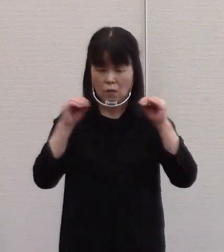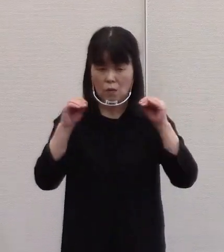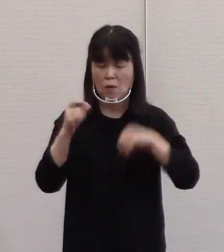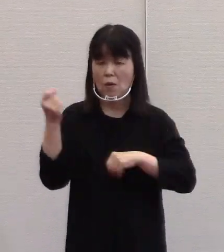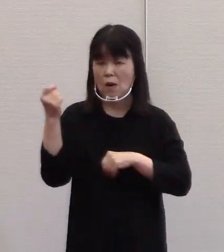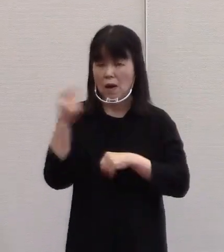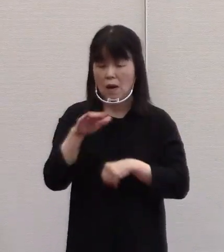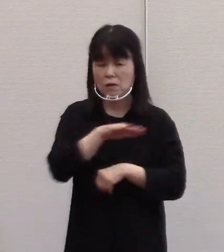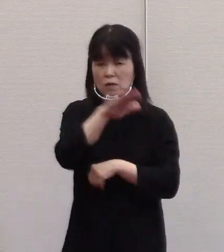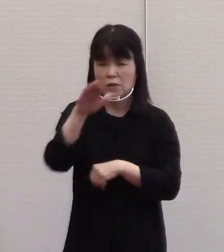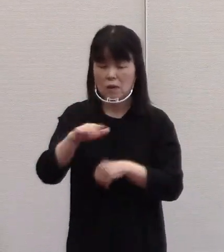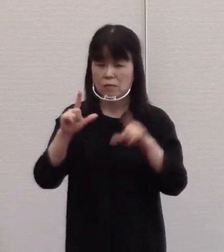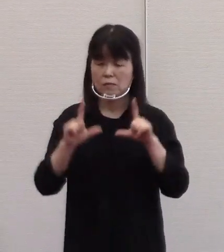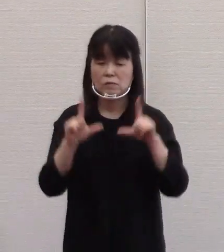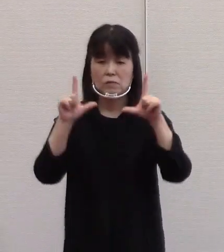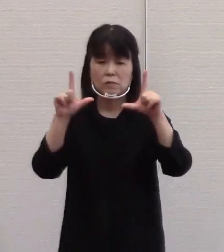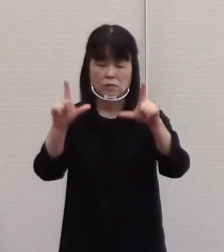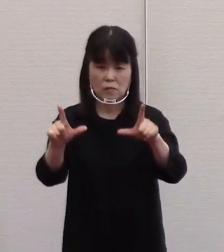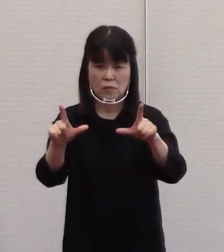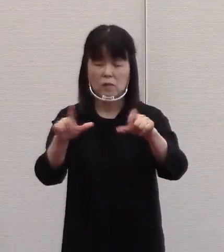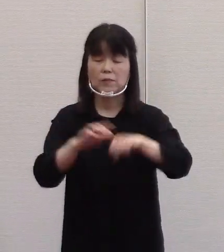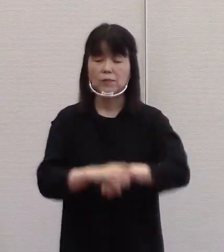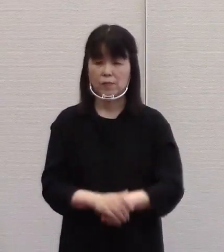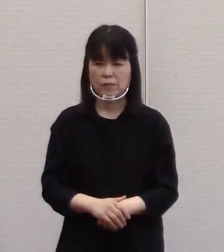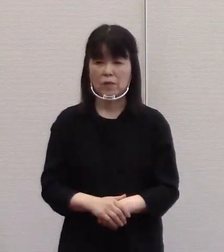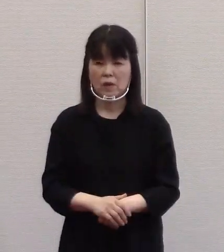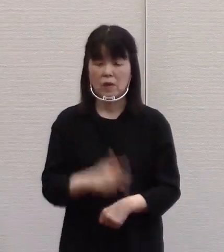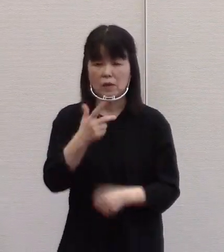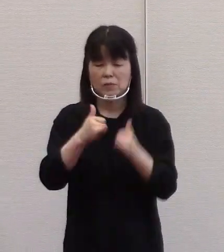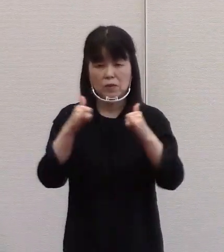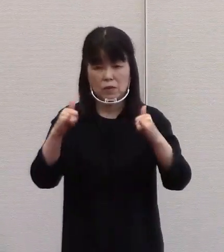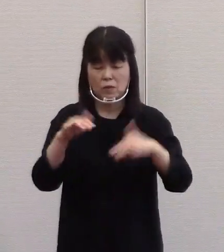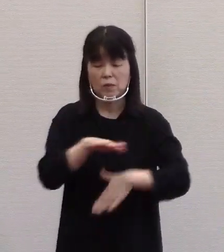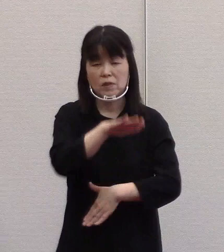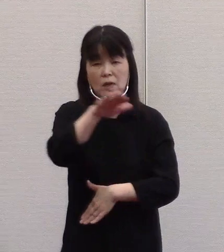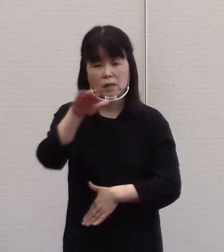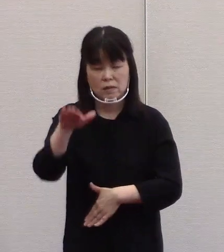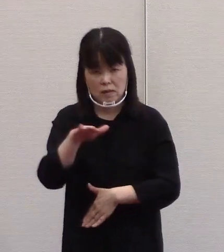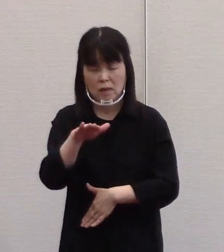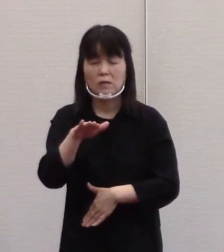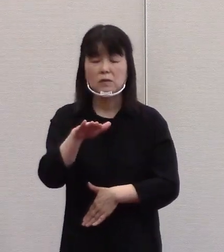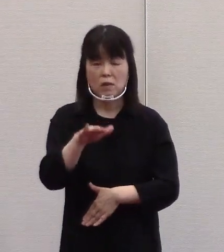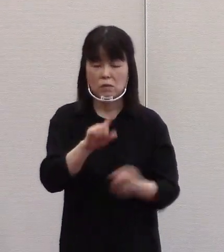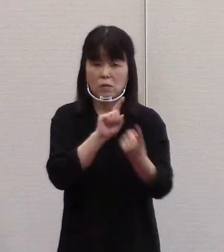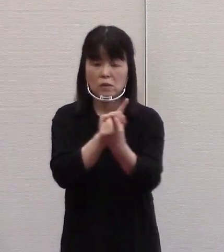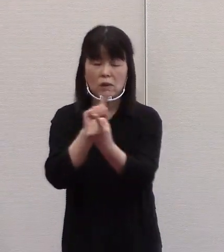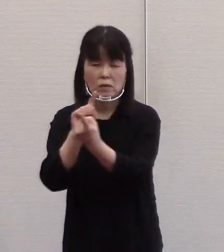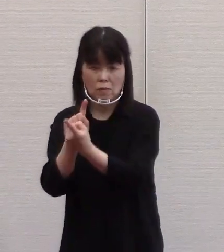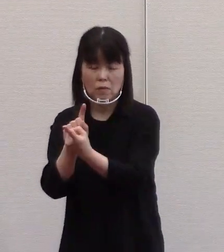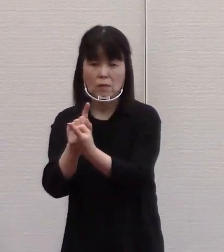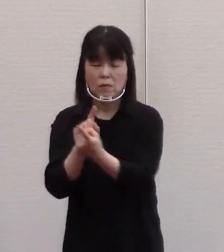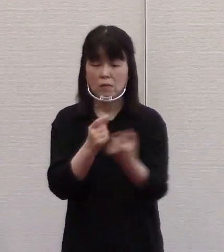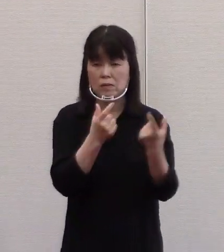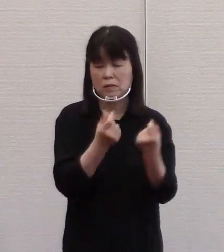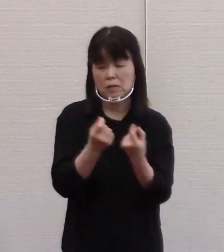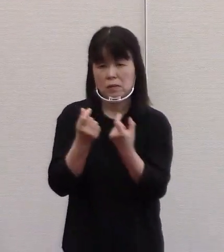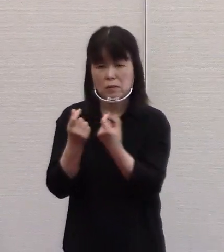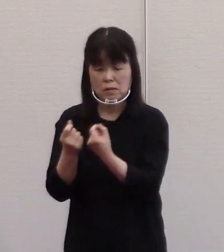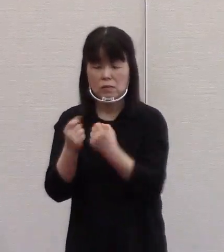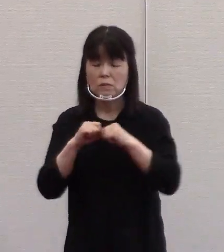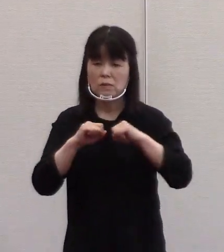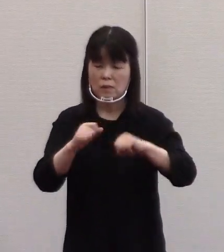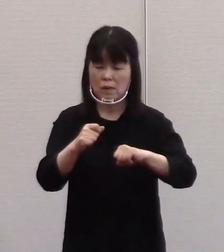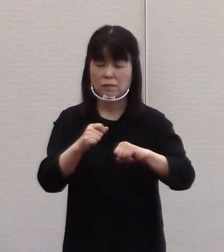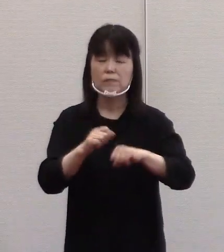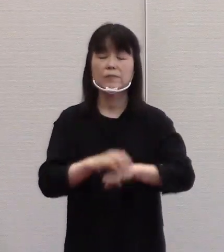ること、それぞれお困りの市民の皆さんへの対応というのをいろんな形でしっかりと対応してい